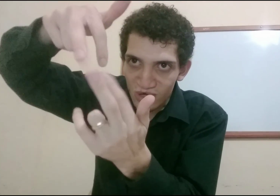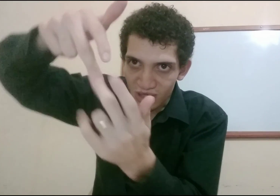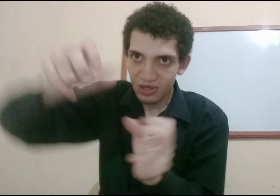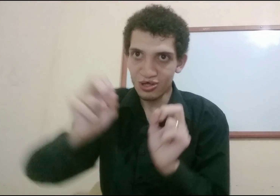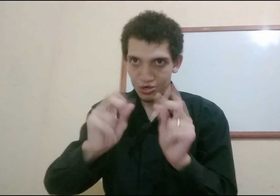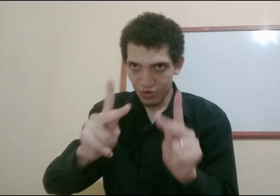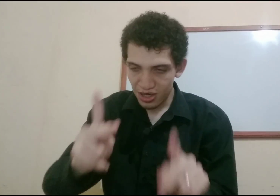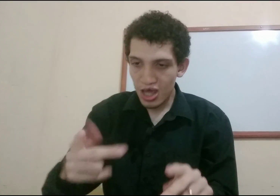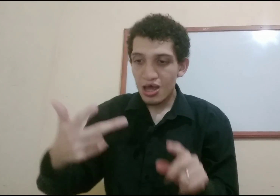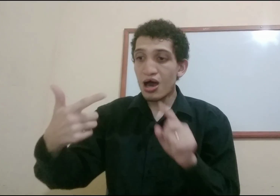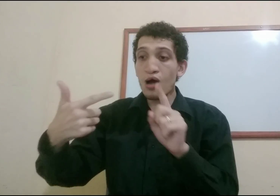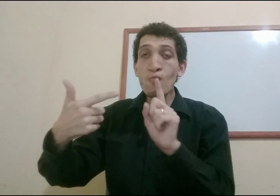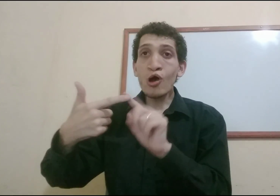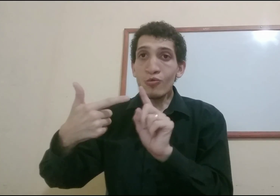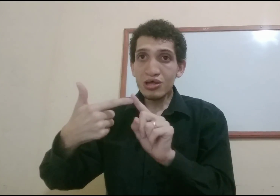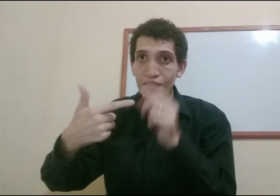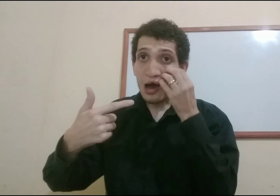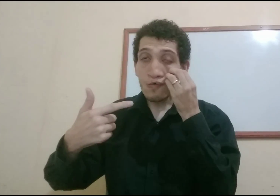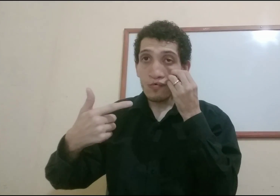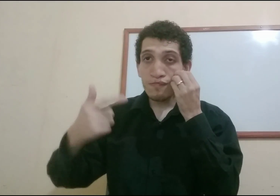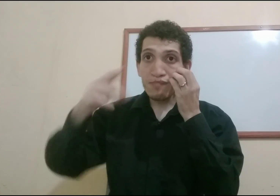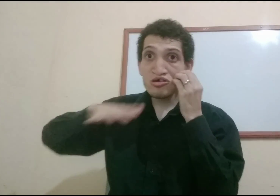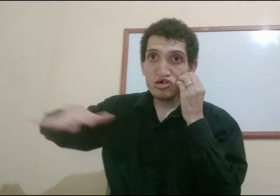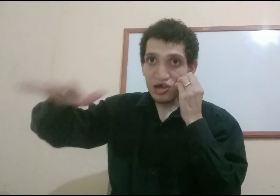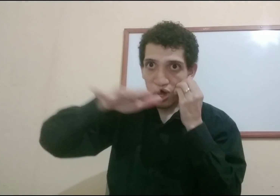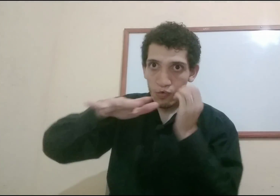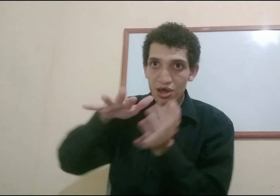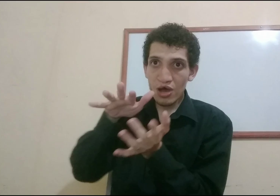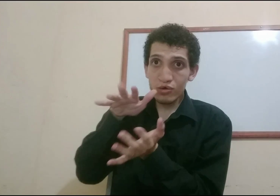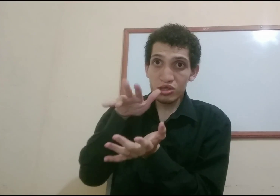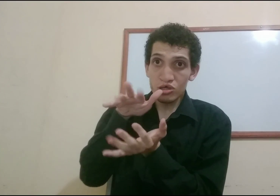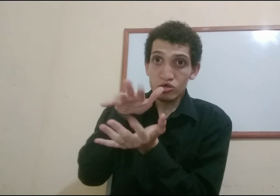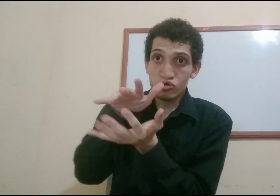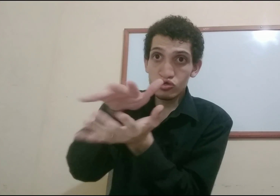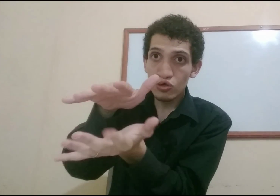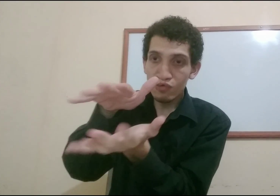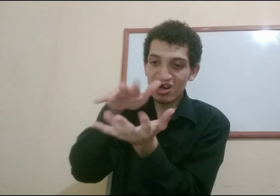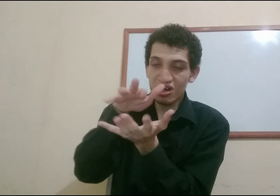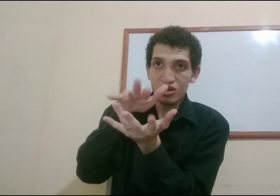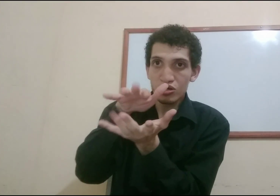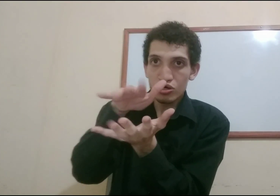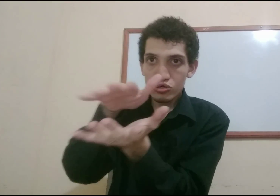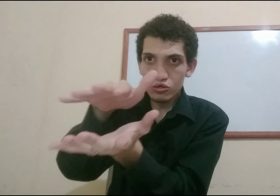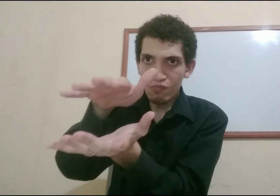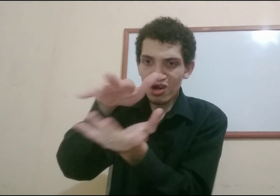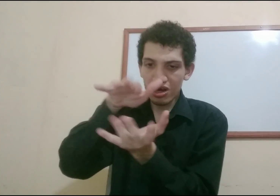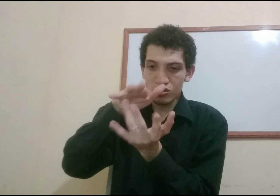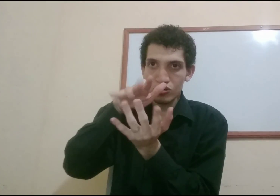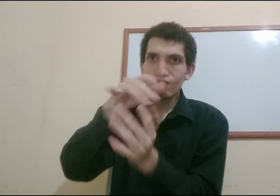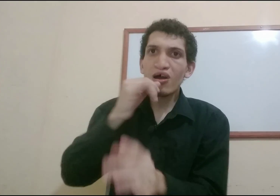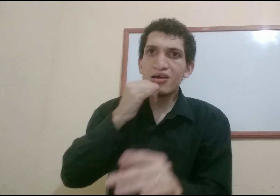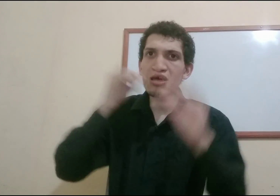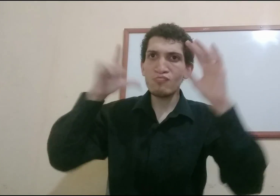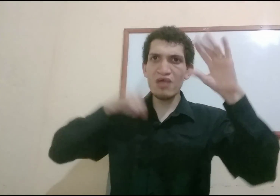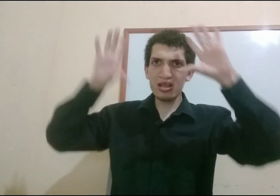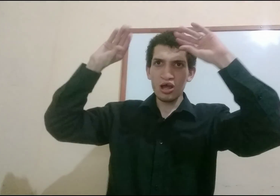dois. Ok? Um outro sinal mais geral é o quê? Sombra. Sombra. Por exemplo, tem